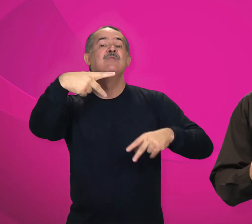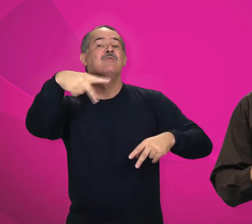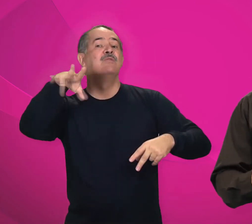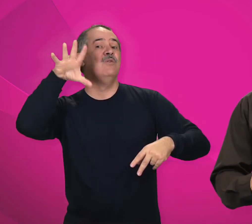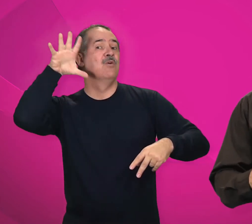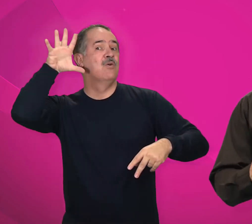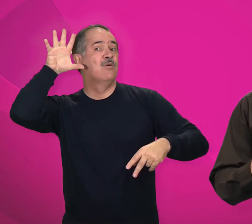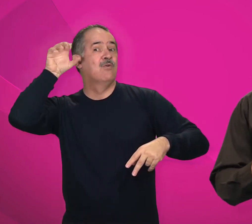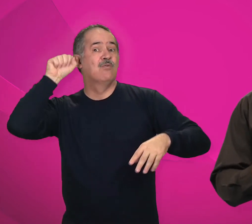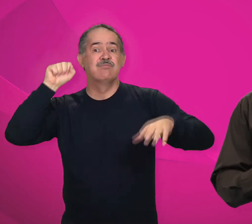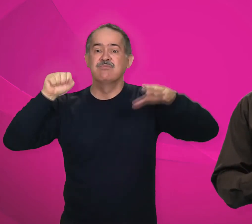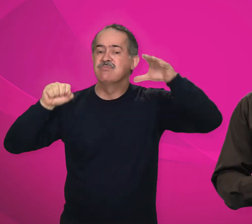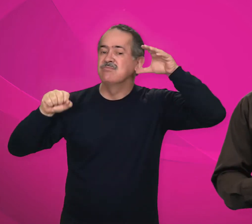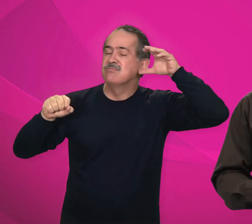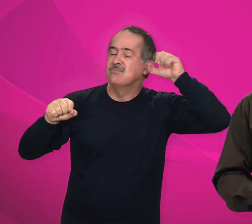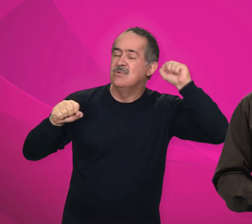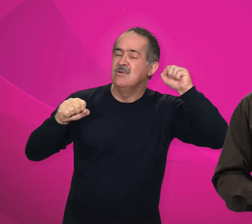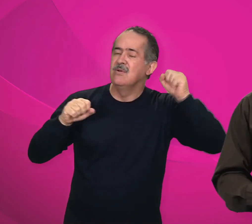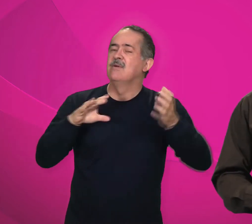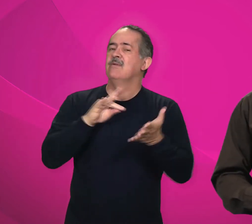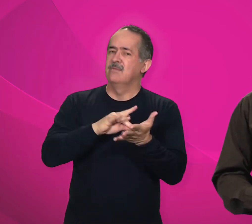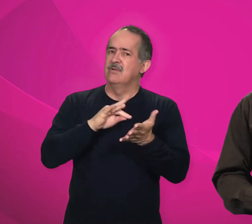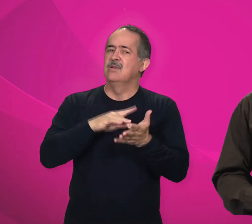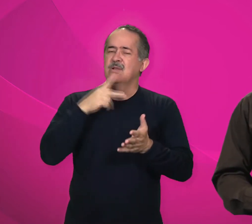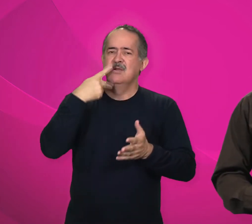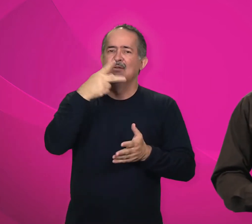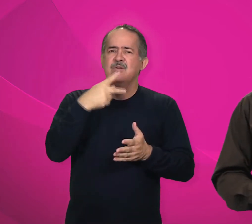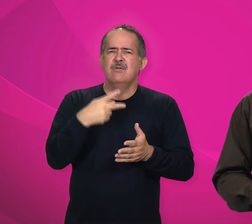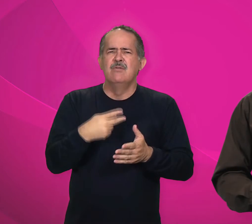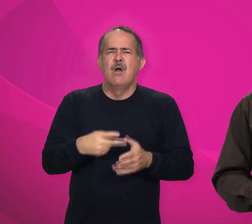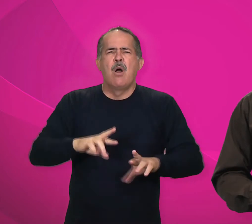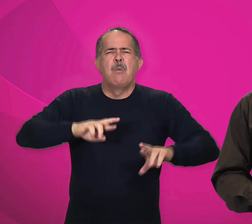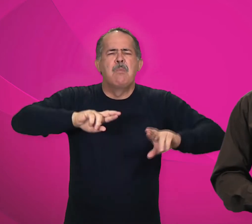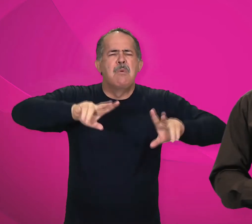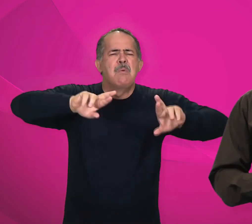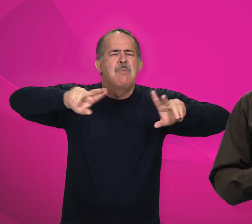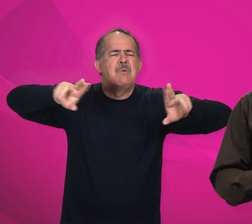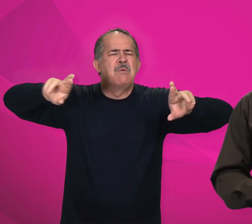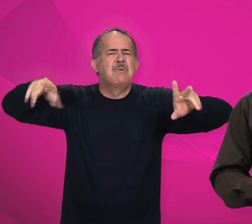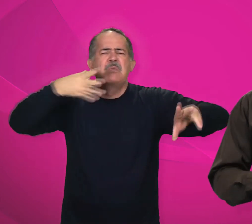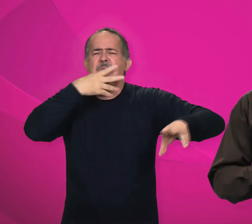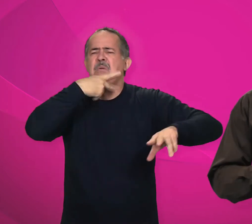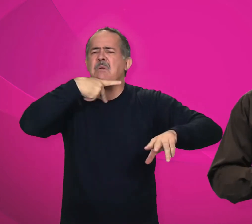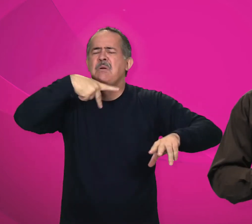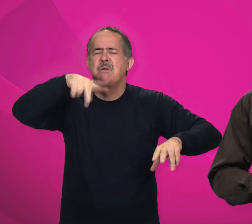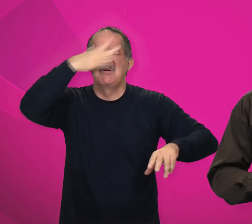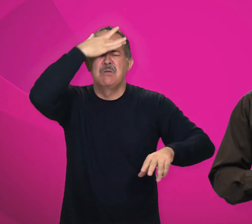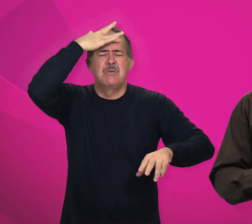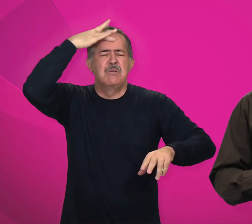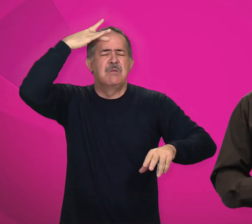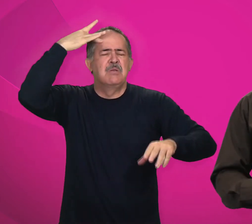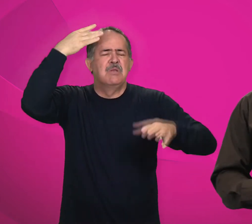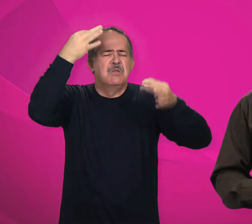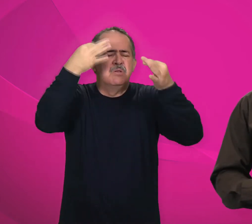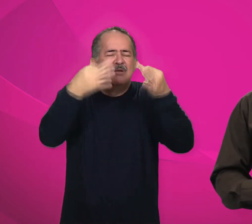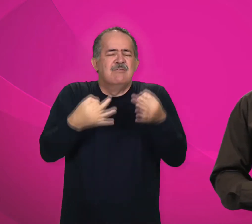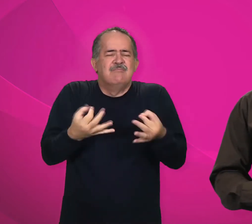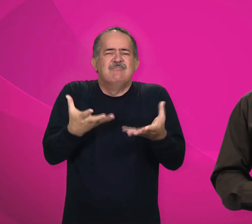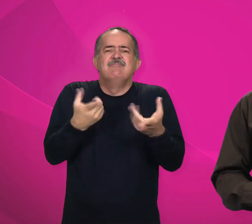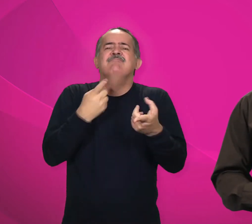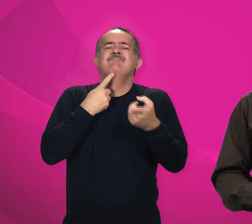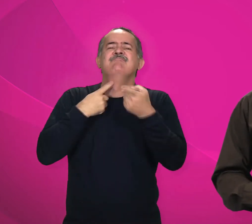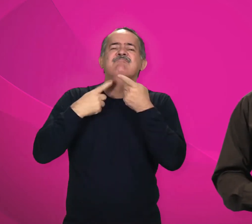e vossos ouvidos ouvem. Em verdade eu vos digo, muitos profetas e